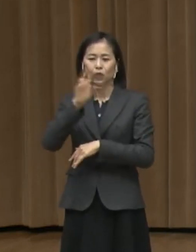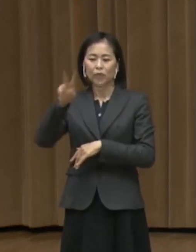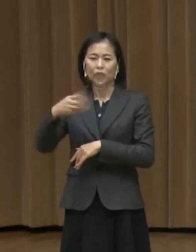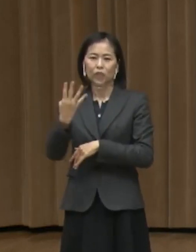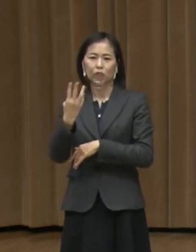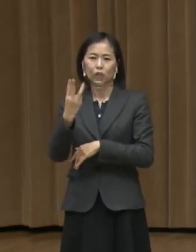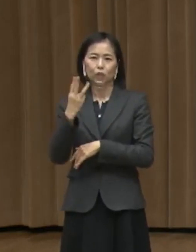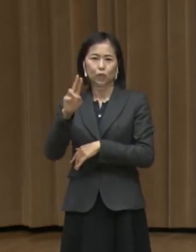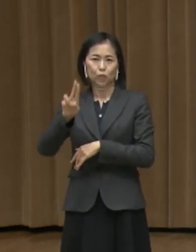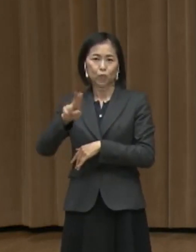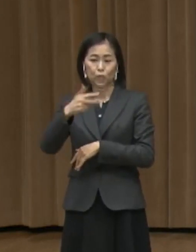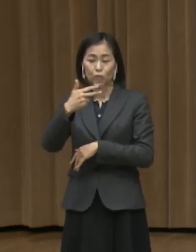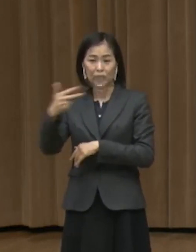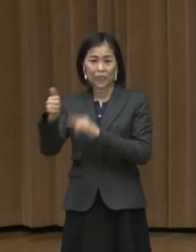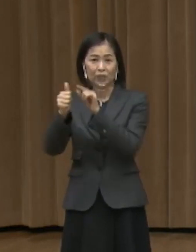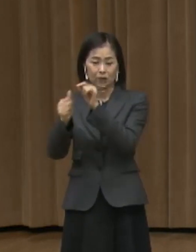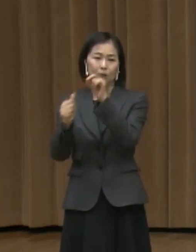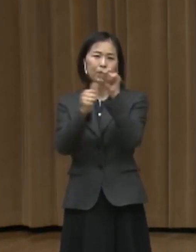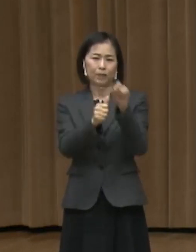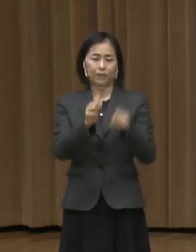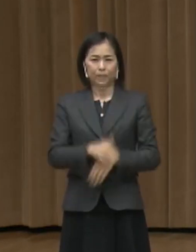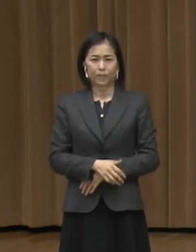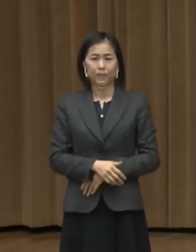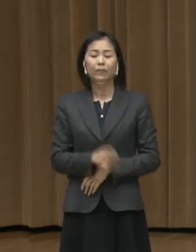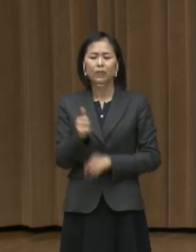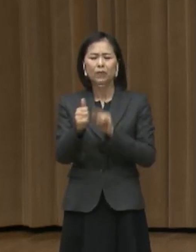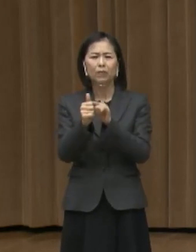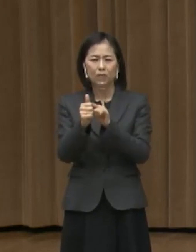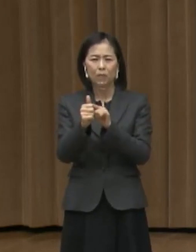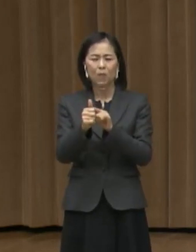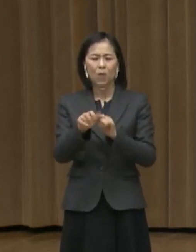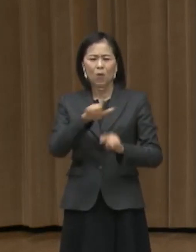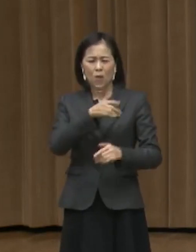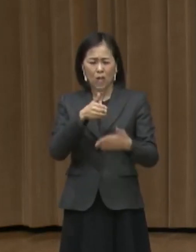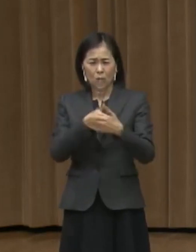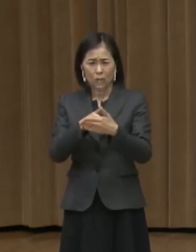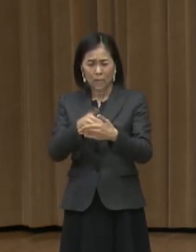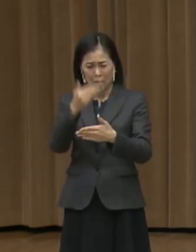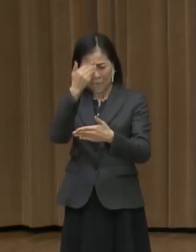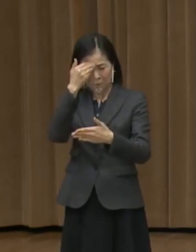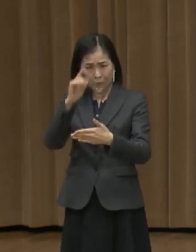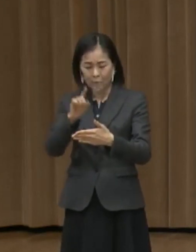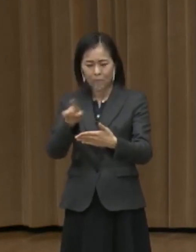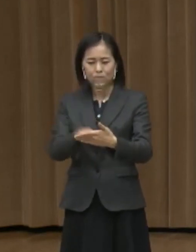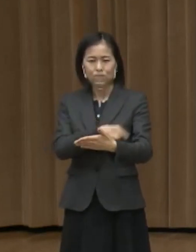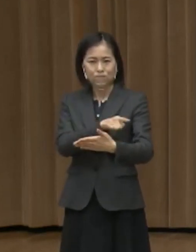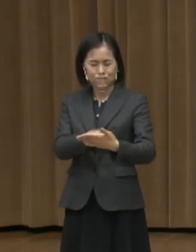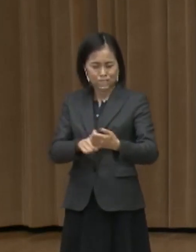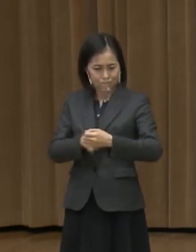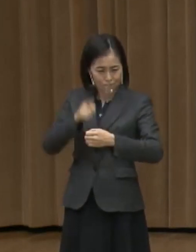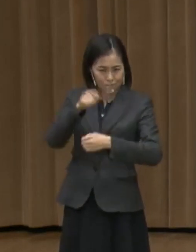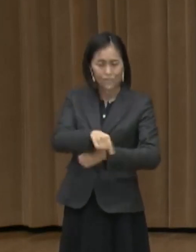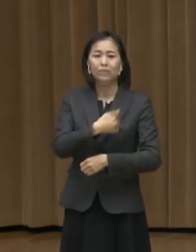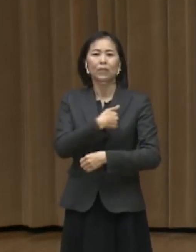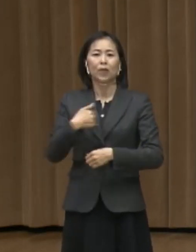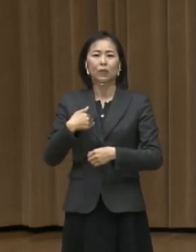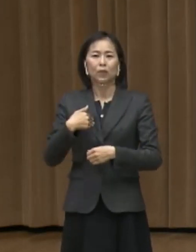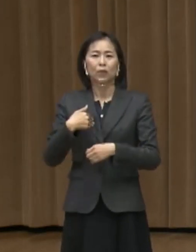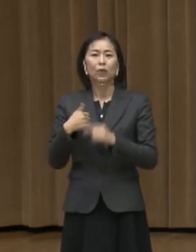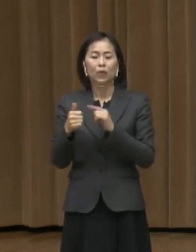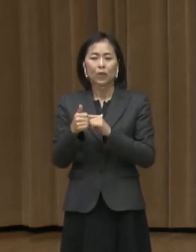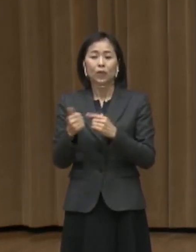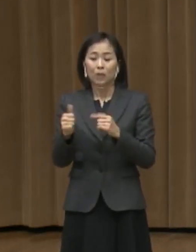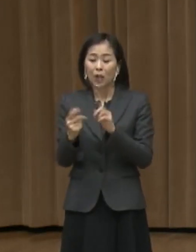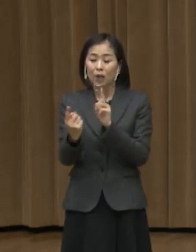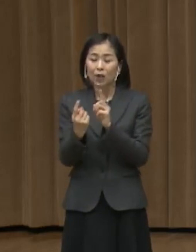を登用いたします。困難な業務でも解決策を導く突破力のある職員で、現在も感染